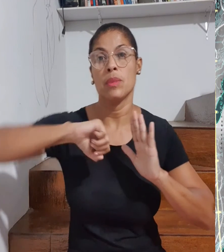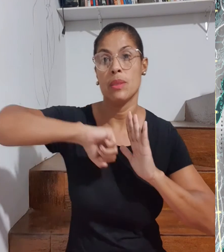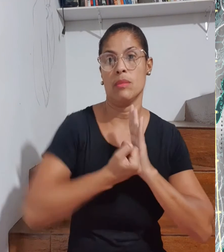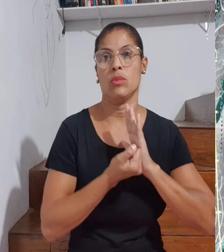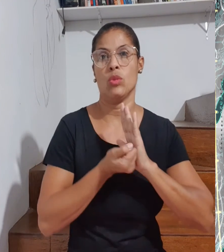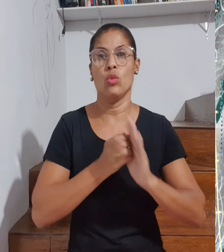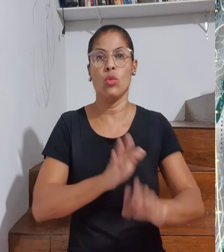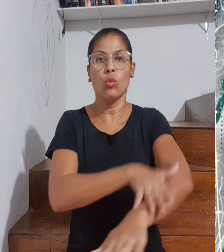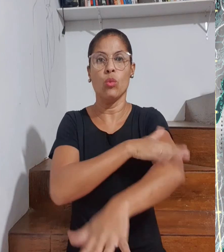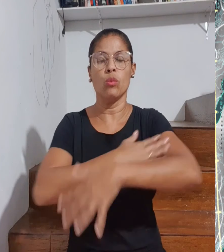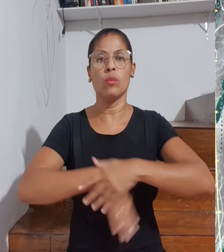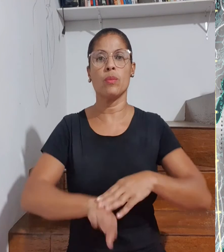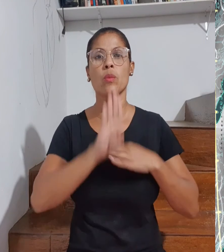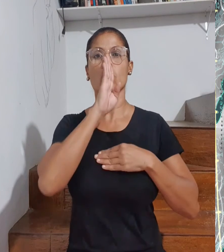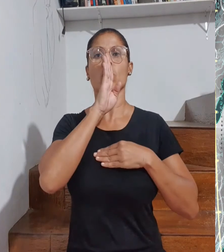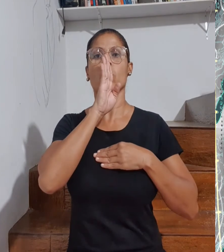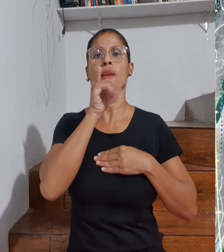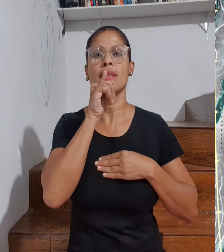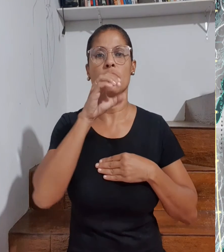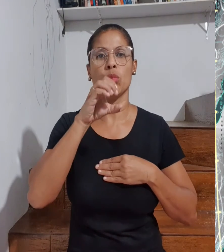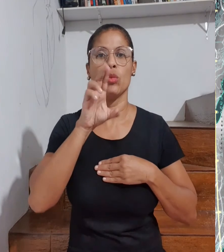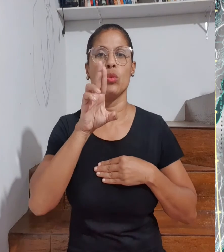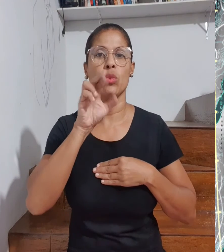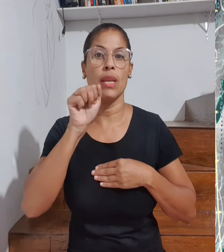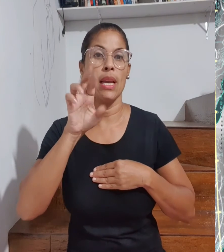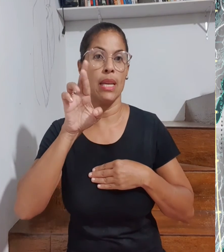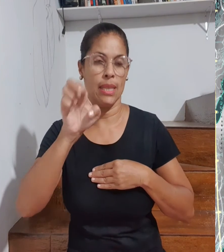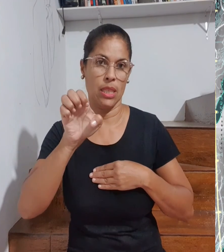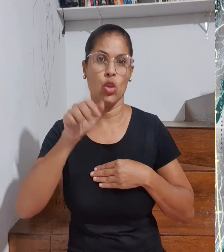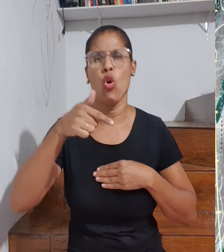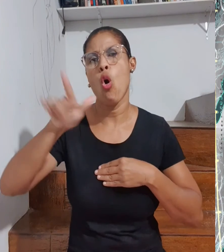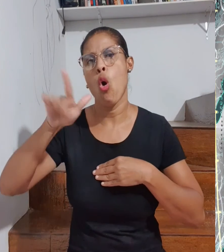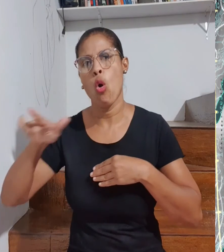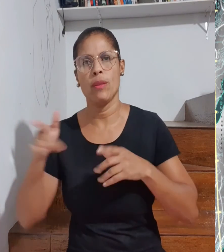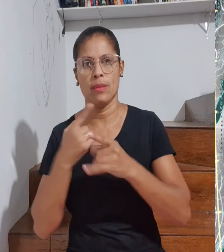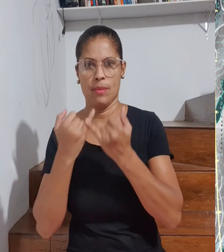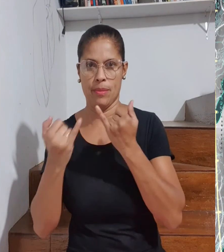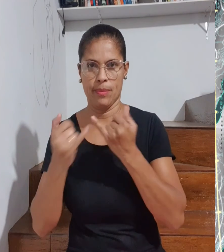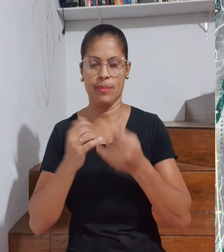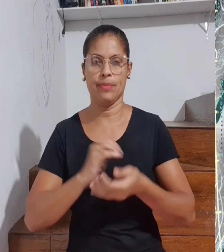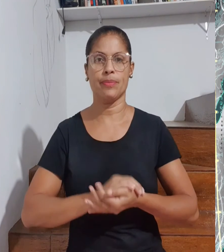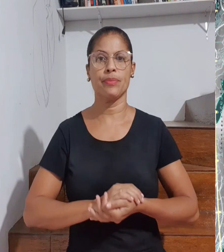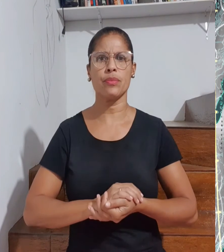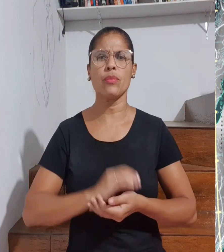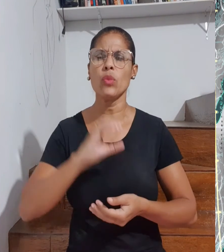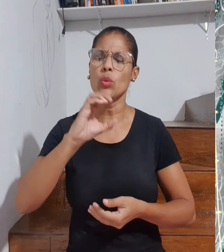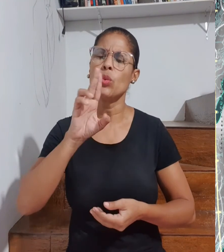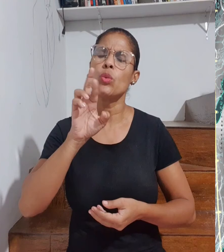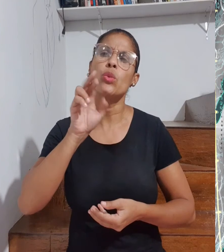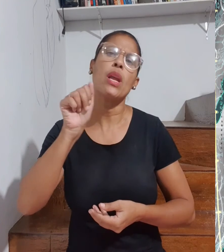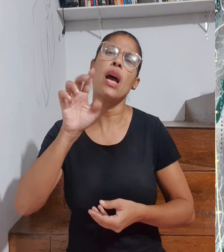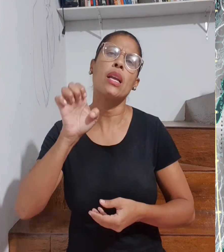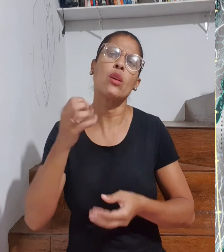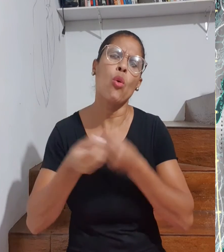necessário um bloqueio neuromuscular, como o curare e drogas associadas. A história do